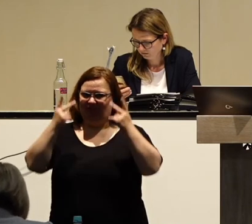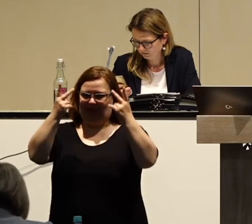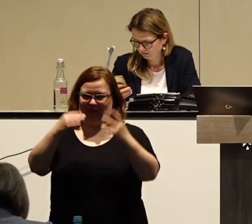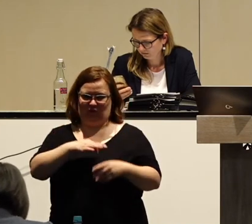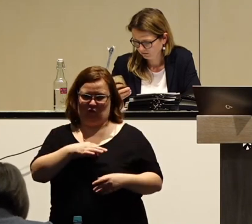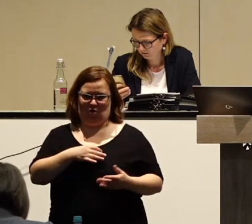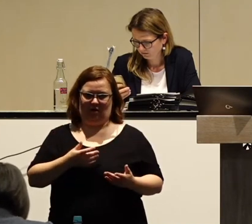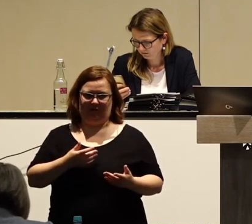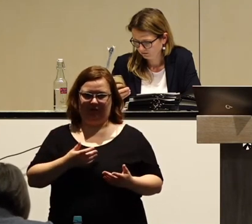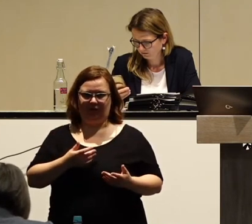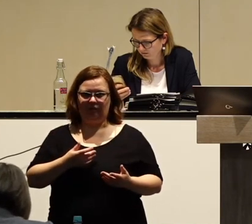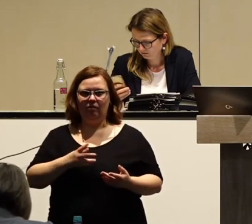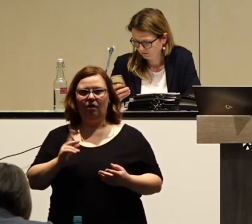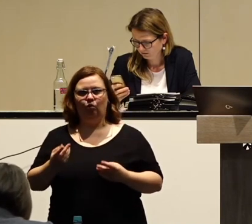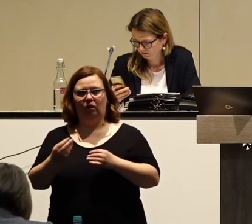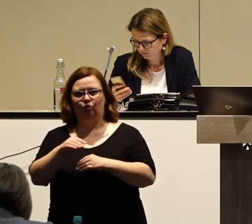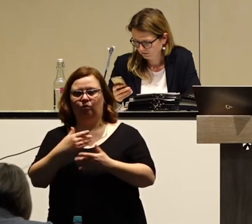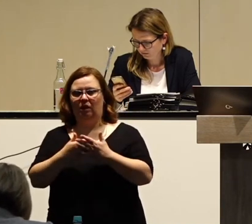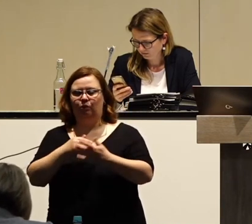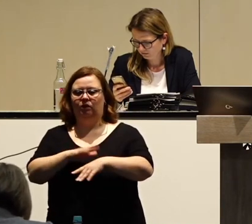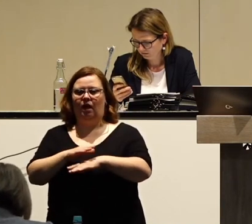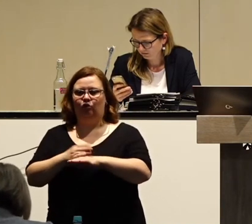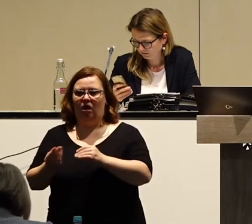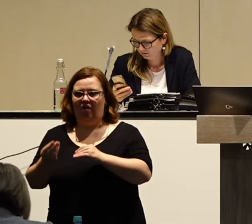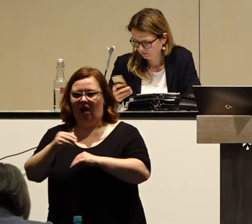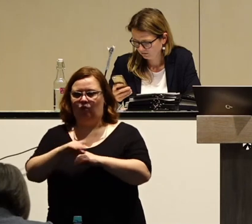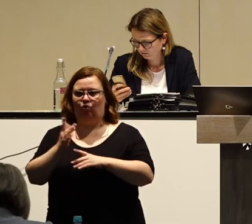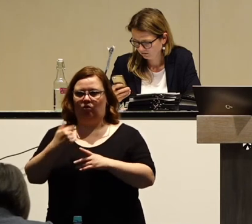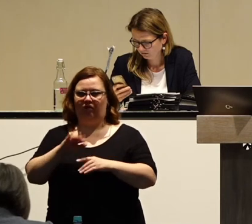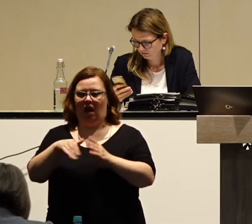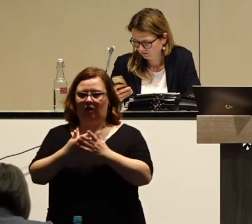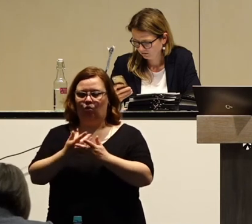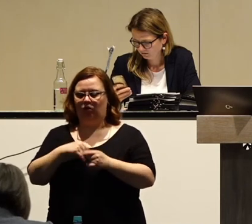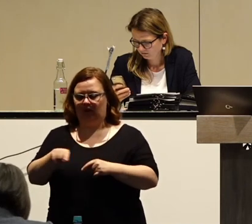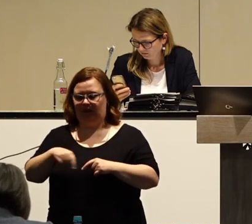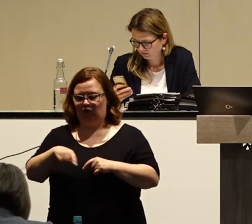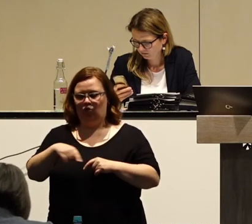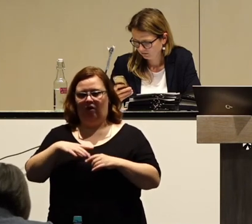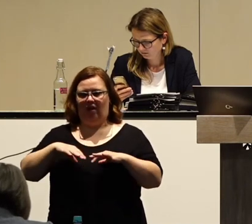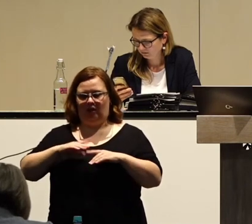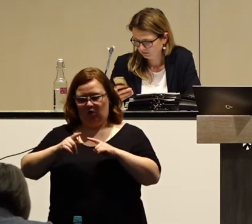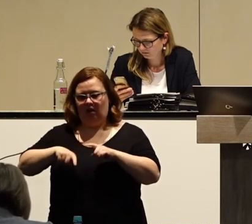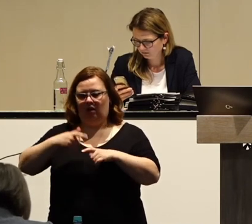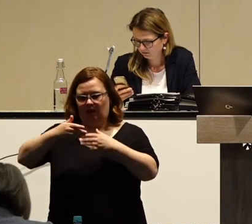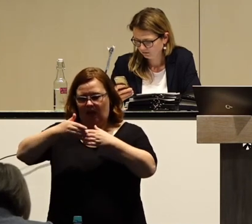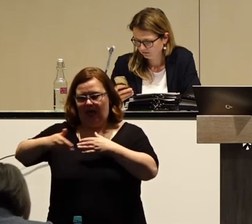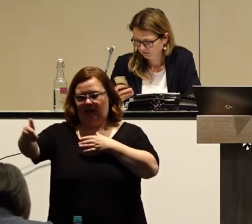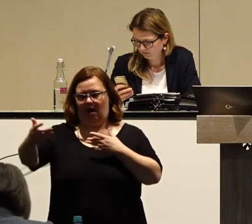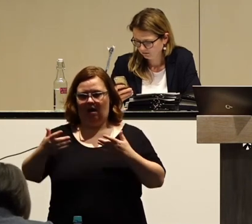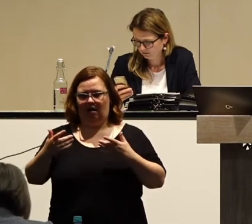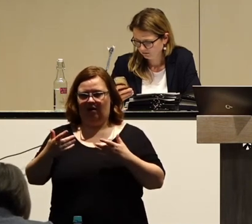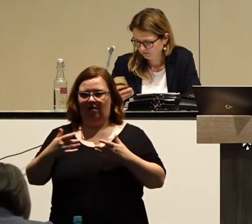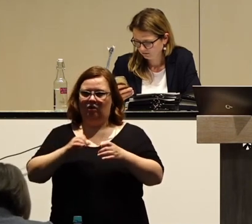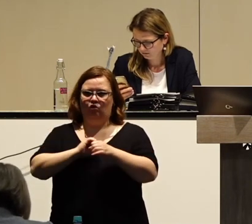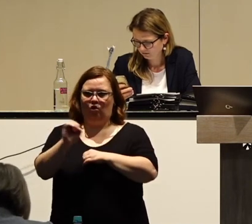Priorität, ebenso wie die zeitliche Erweiterung des Angebotes über die Schulferien hinaus, da wir sonst